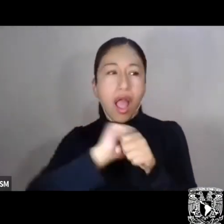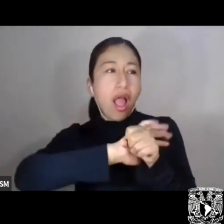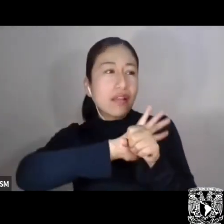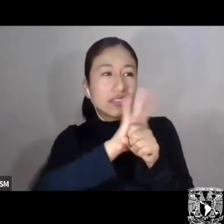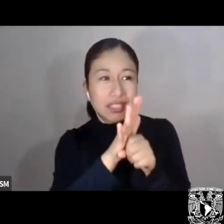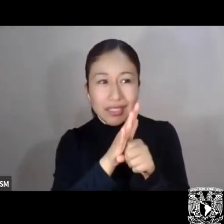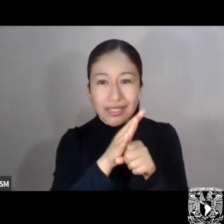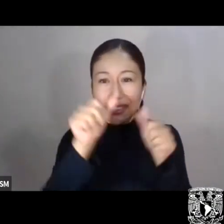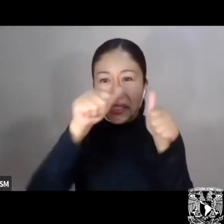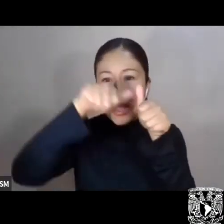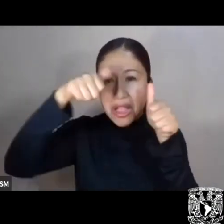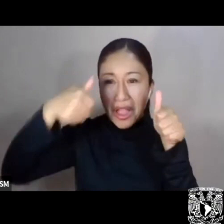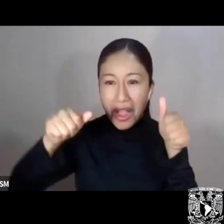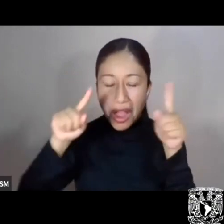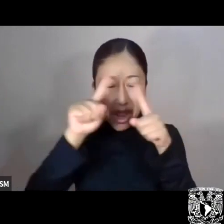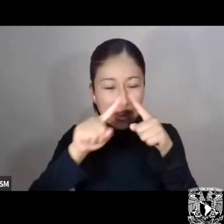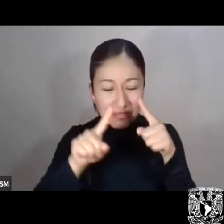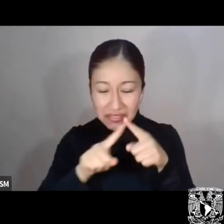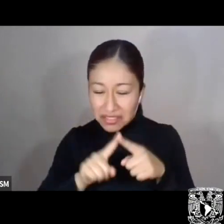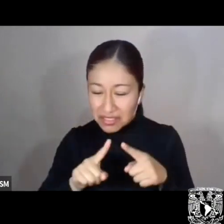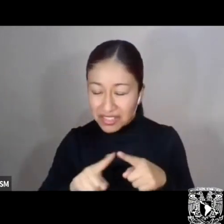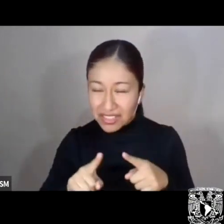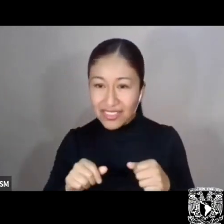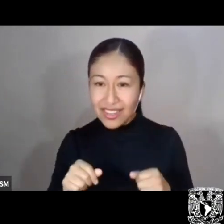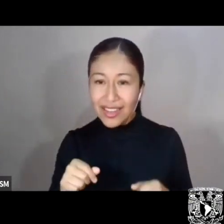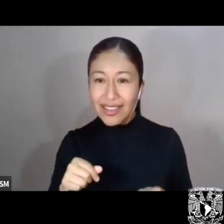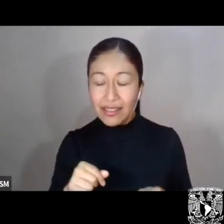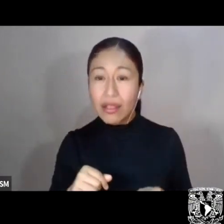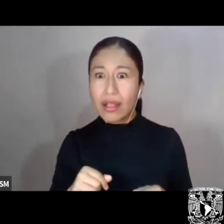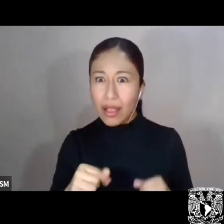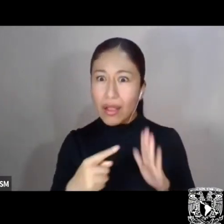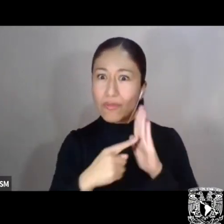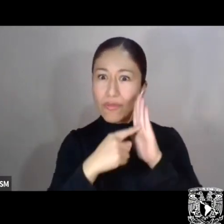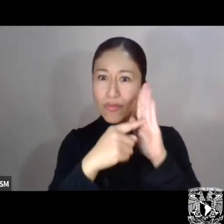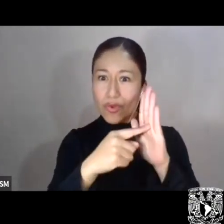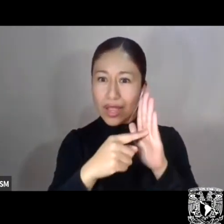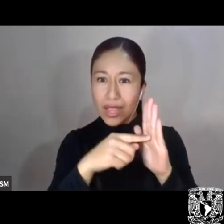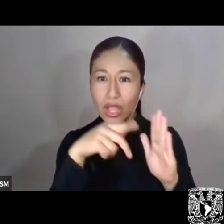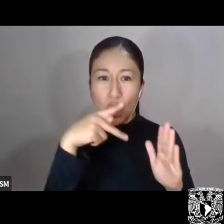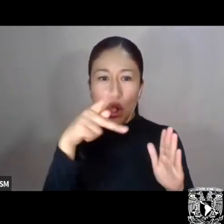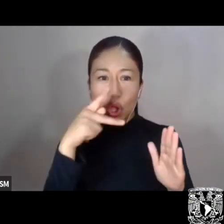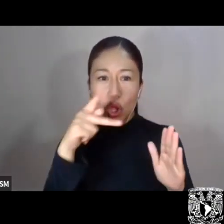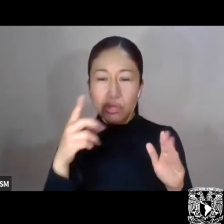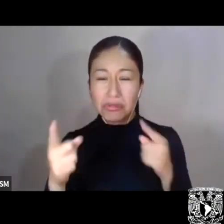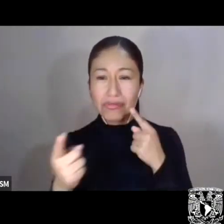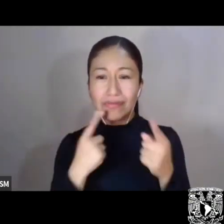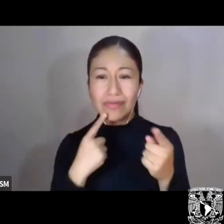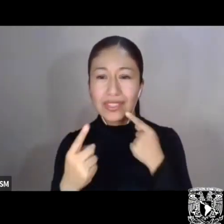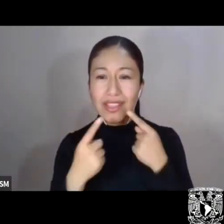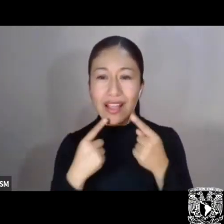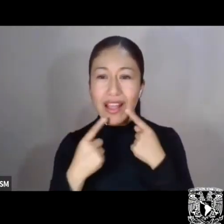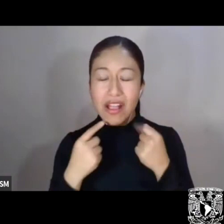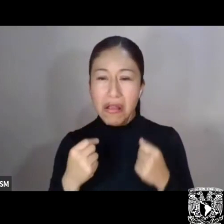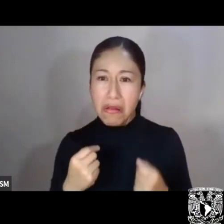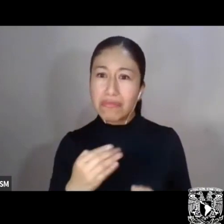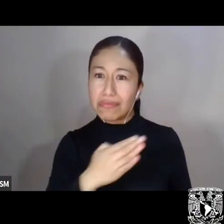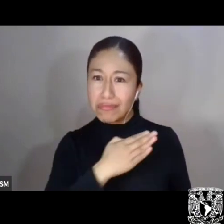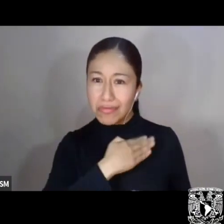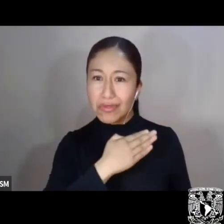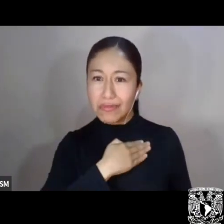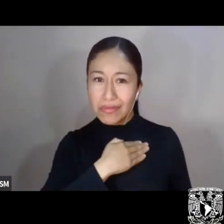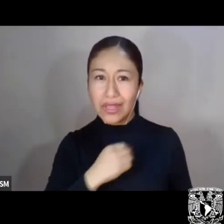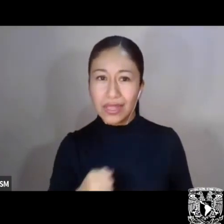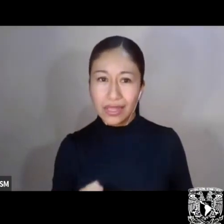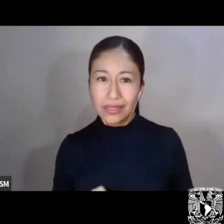pinturas, y que te permiten a ti tener una charla didáctica, recordarnos la historicidad de este concepto